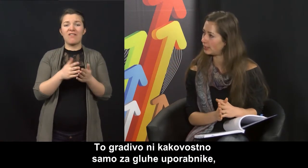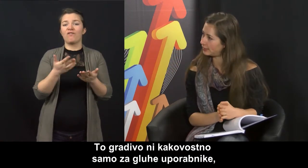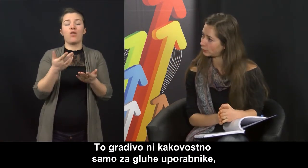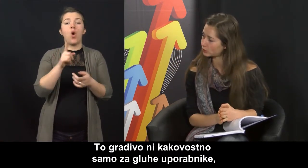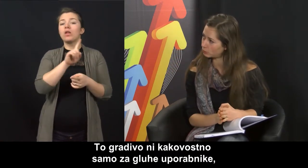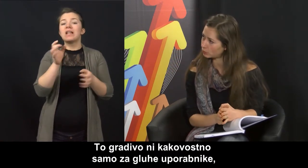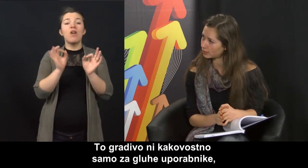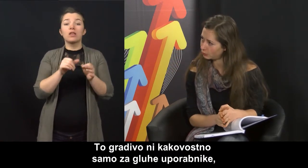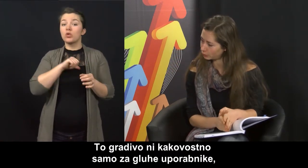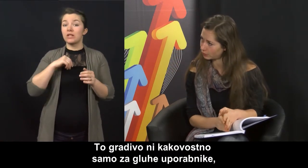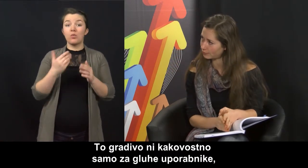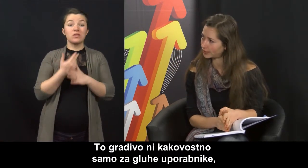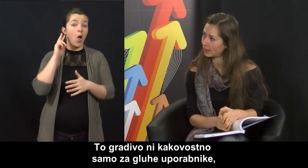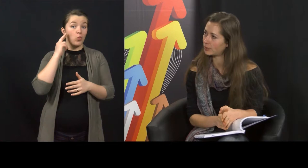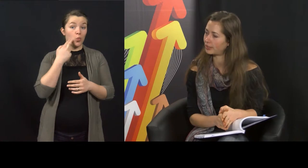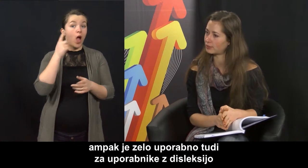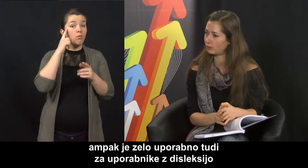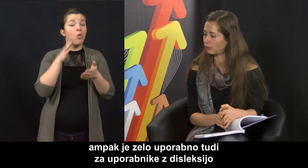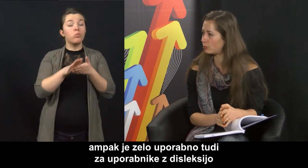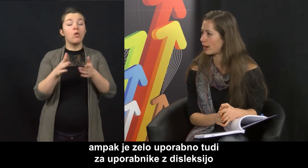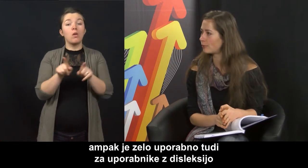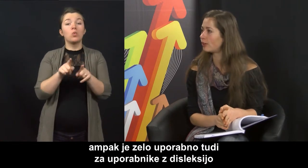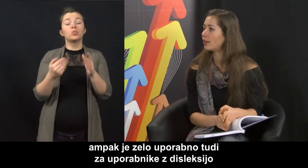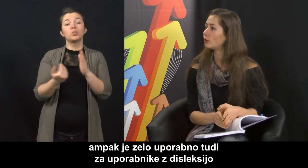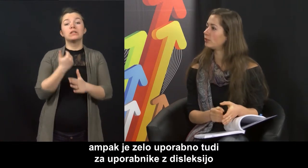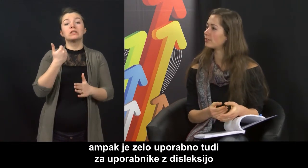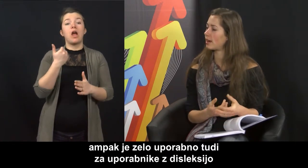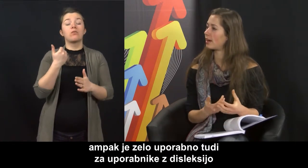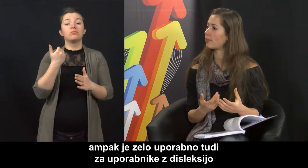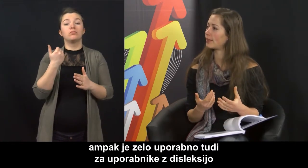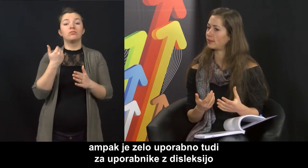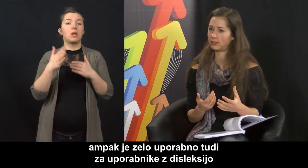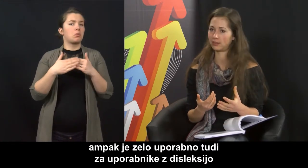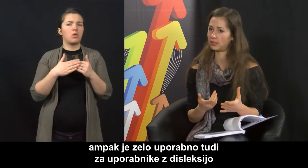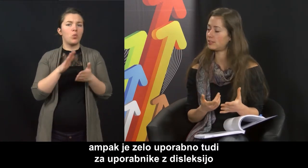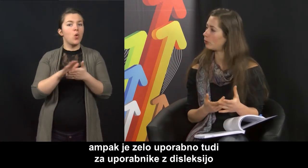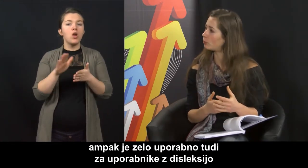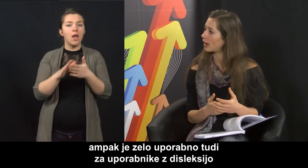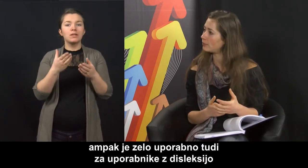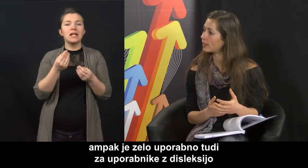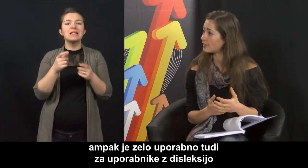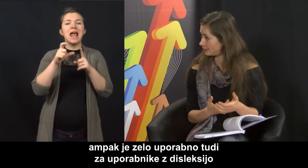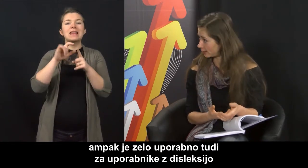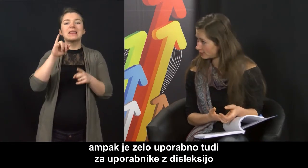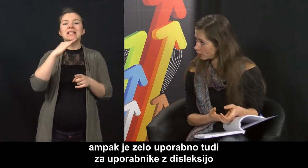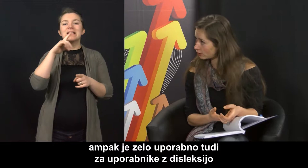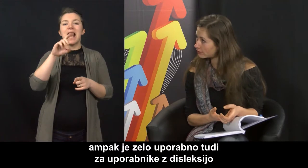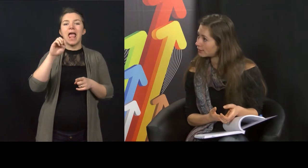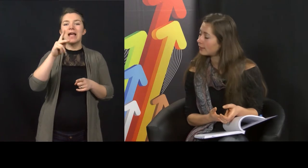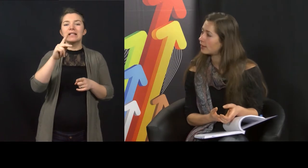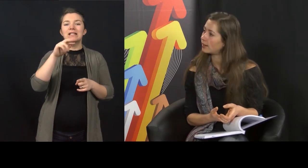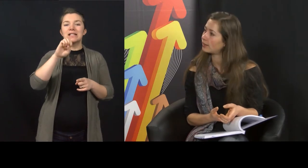ni kvalitetno samo za gluhe uporabnike, ampak je zelo uporabno tudi za recimo uporabnike z